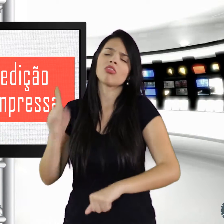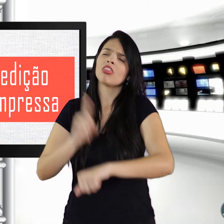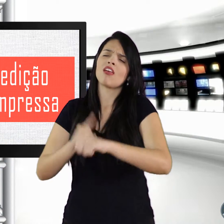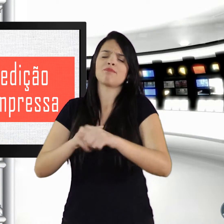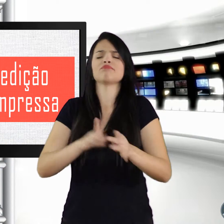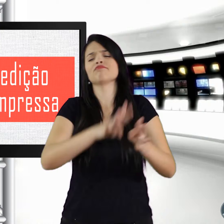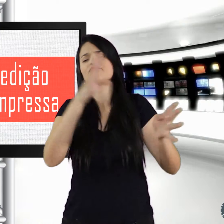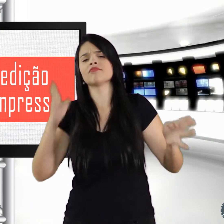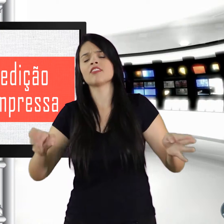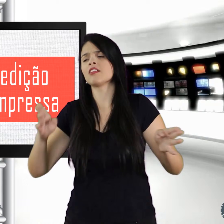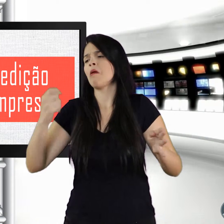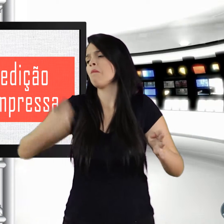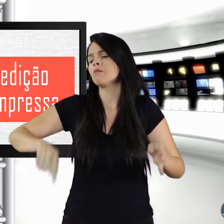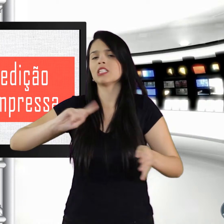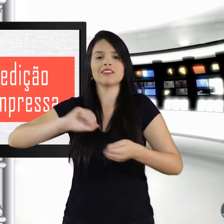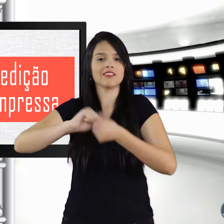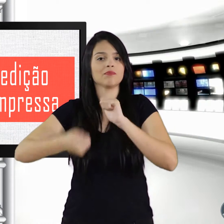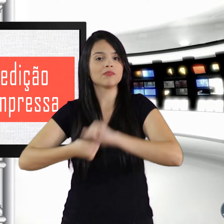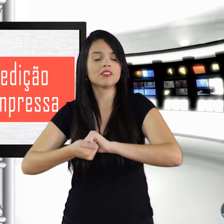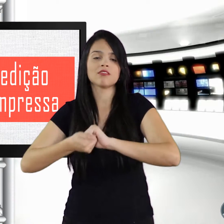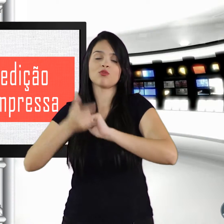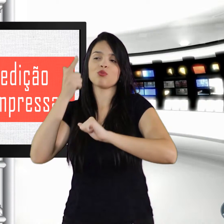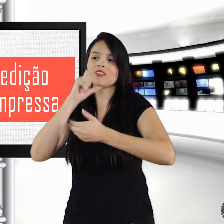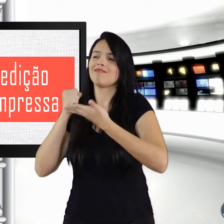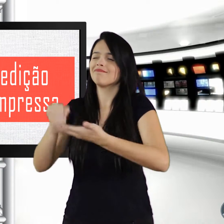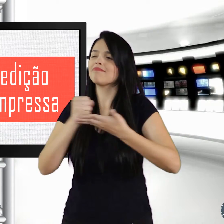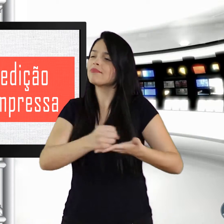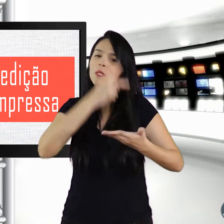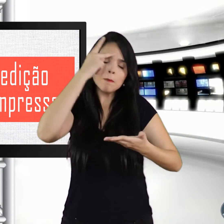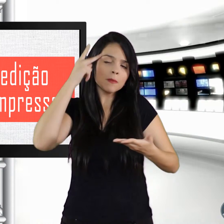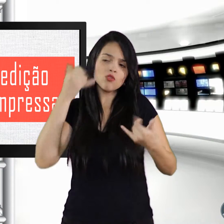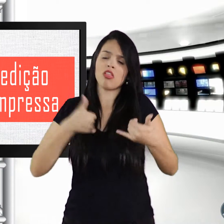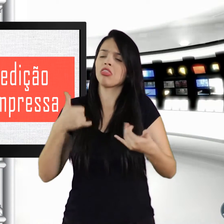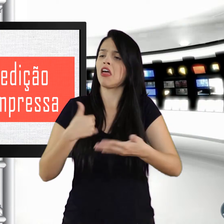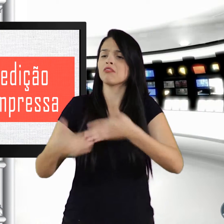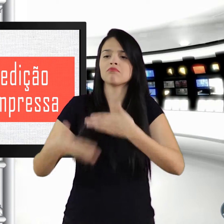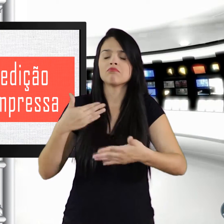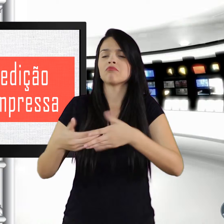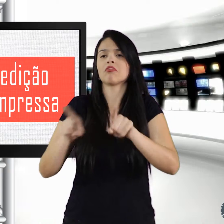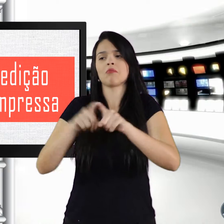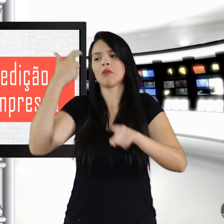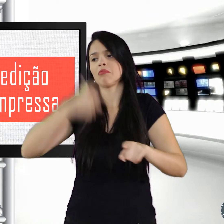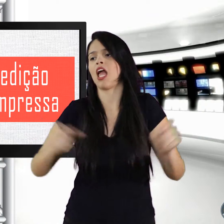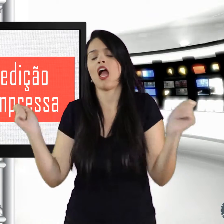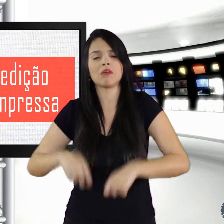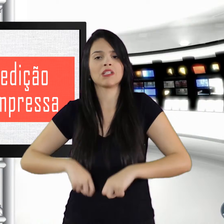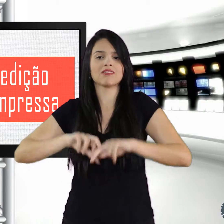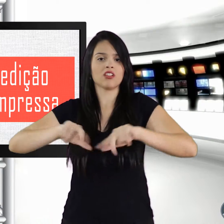sem necessidade de adaptação, beneficiando pessoas de todas as idades e capacidades. É o desenho